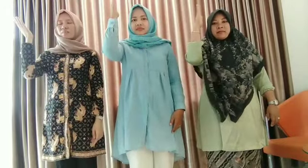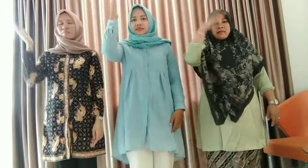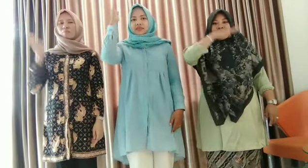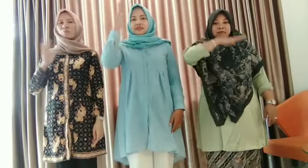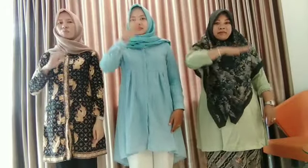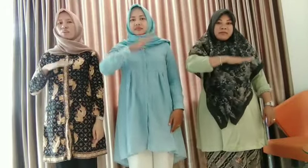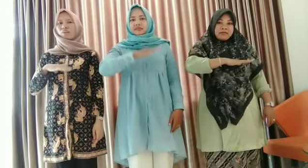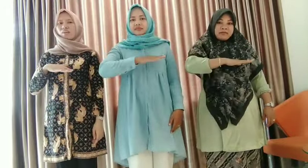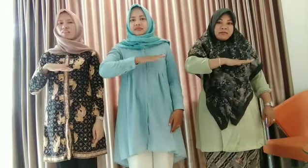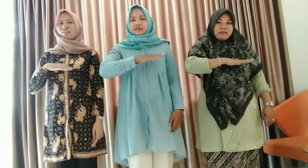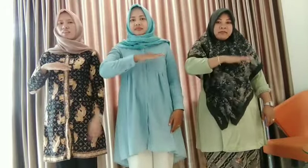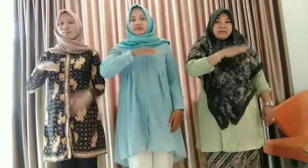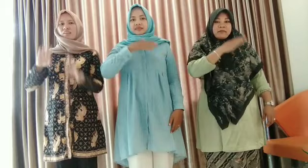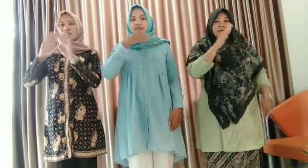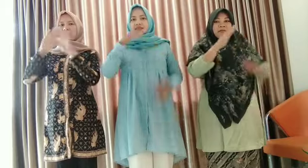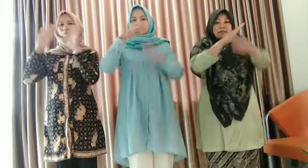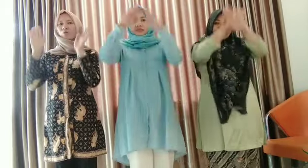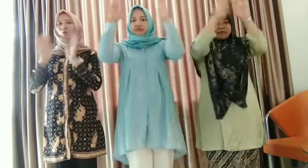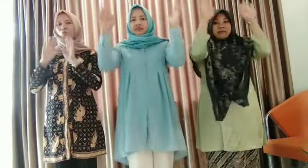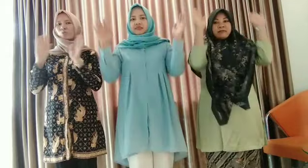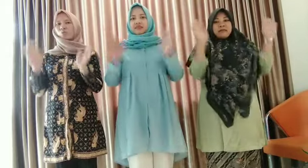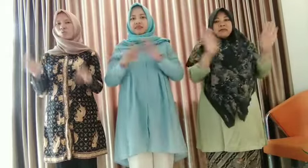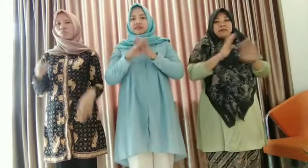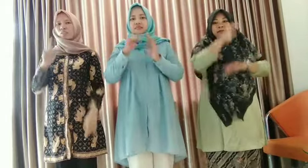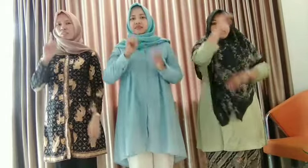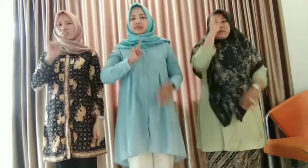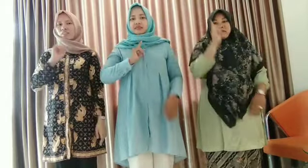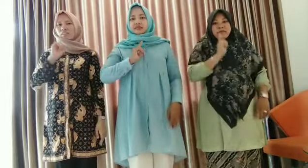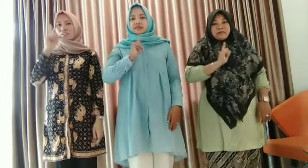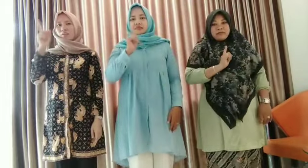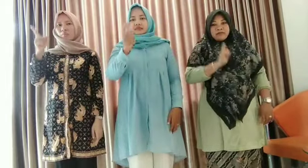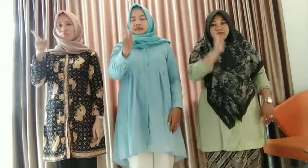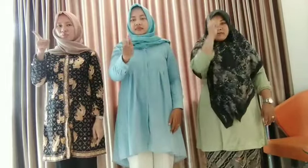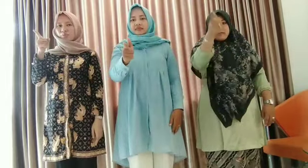Dikirim Tuhan dalam wujud diri kamu.